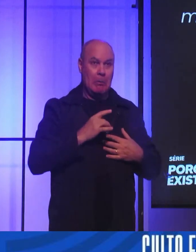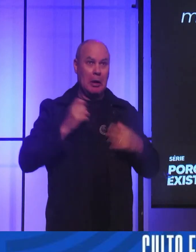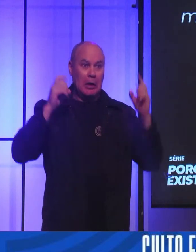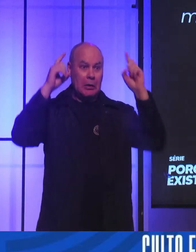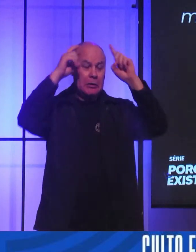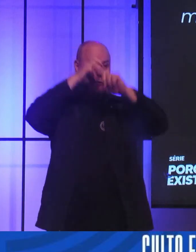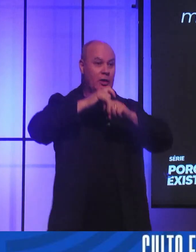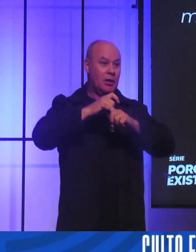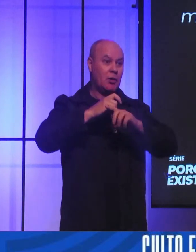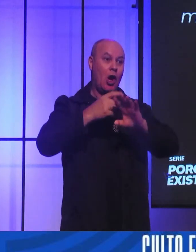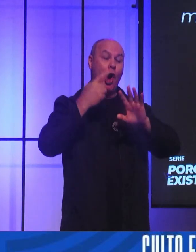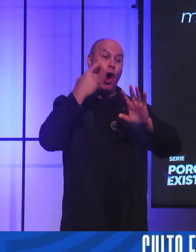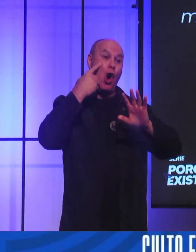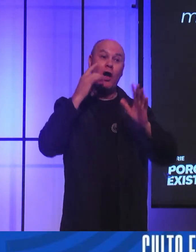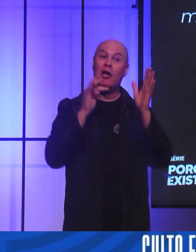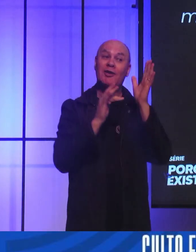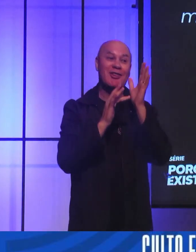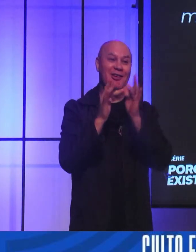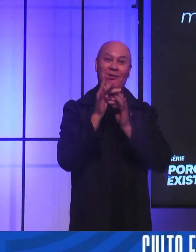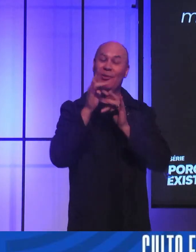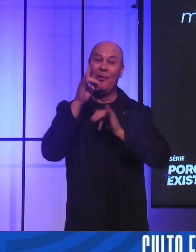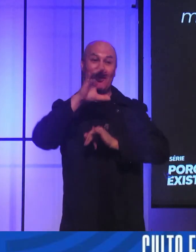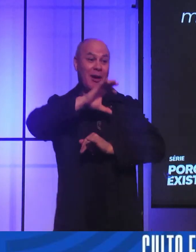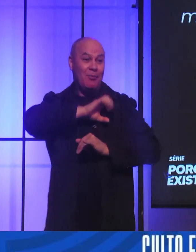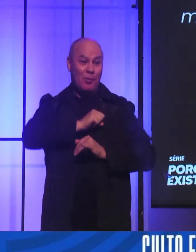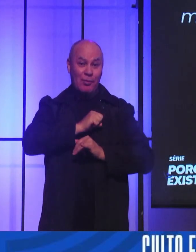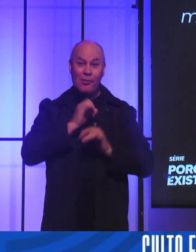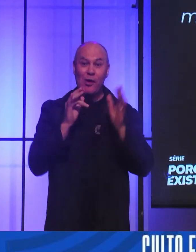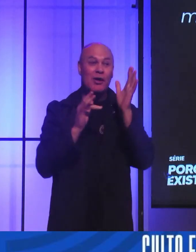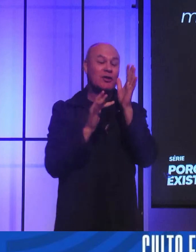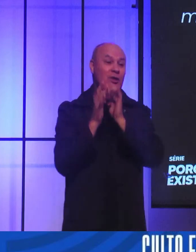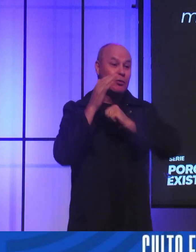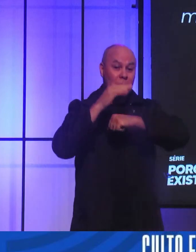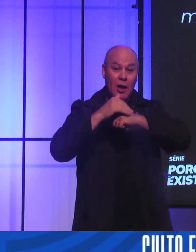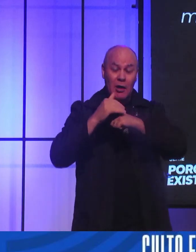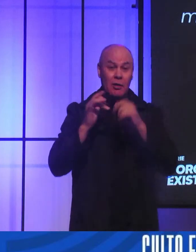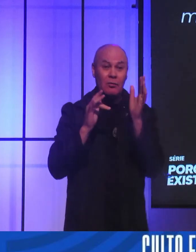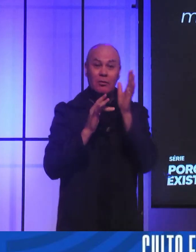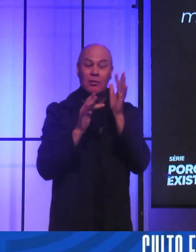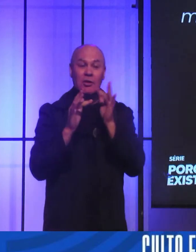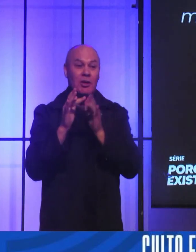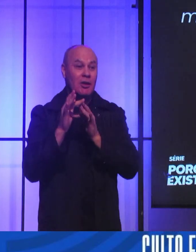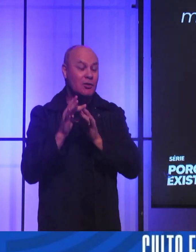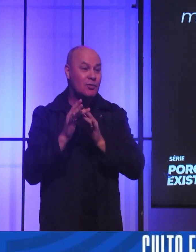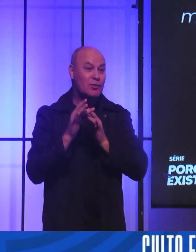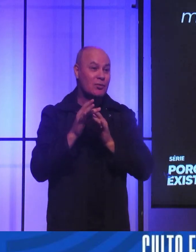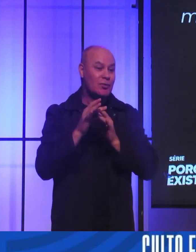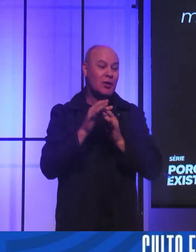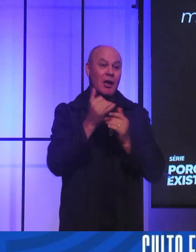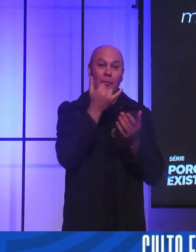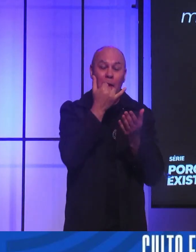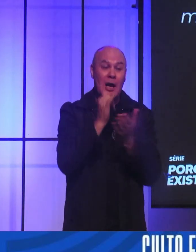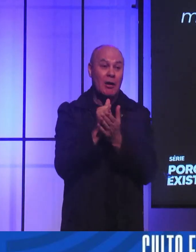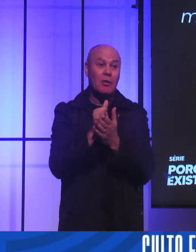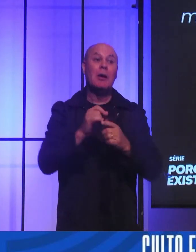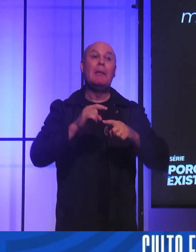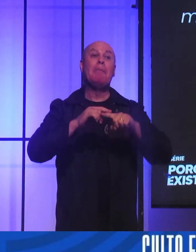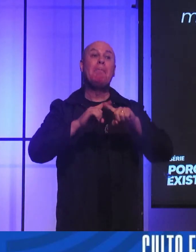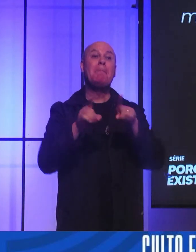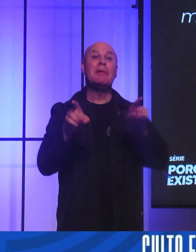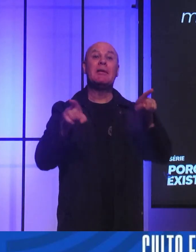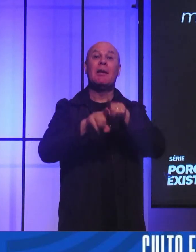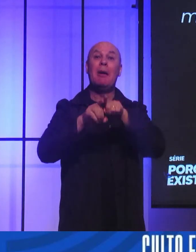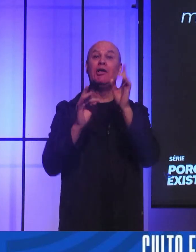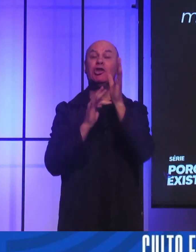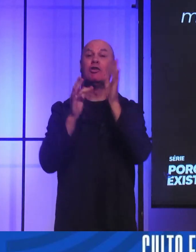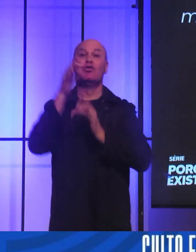ama, que perdoa. Mas é fato, é realidade. Por isso muitas pessoas a gente vê que